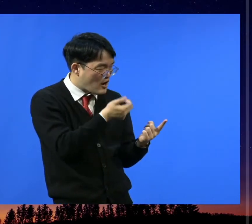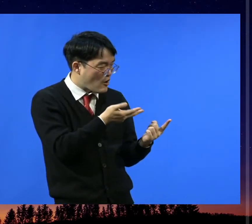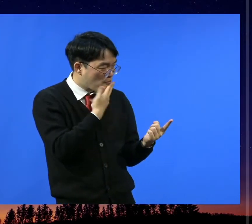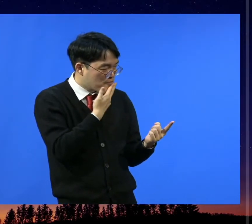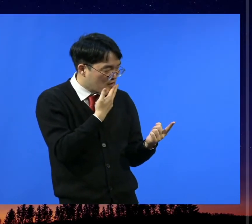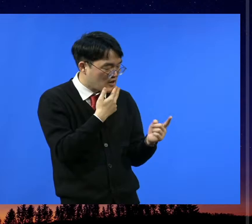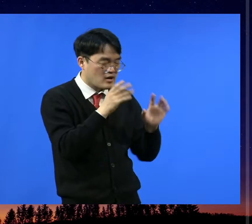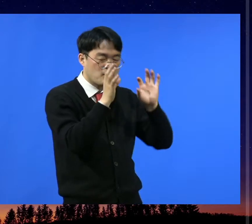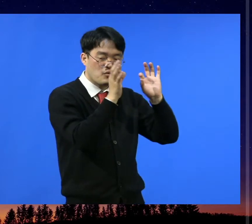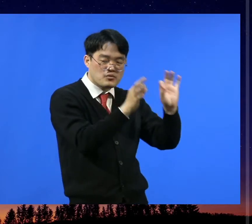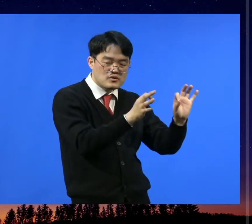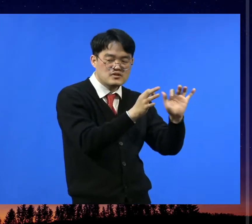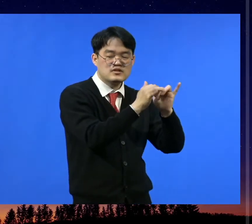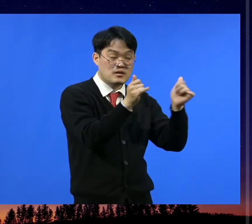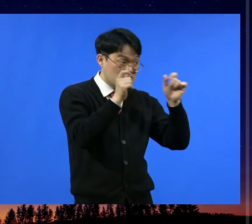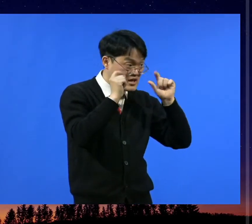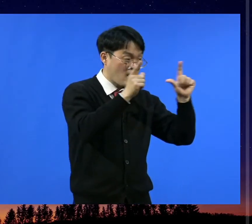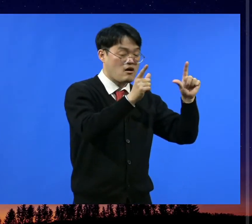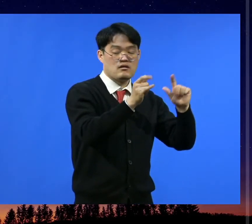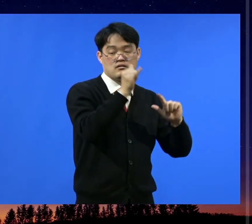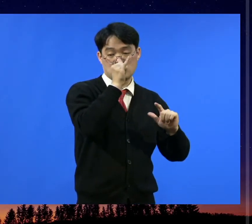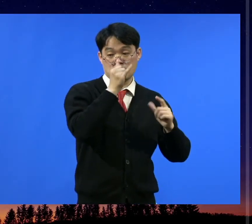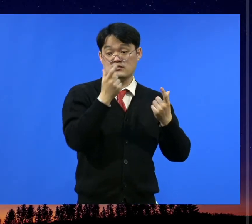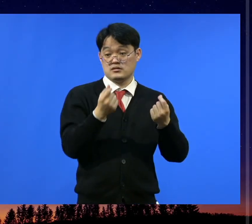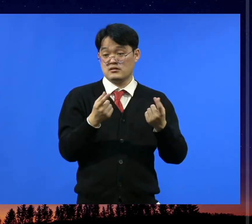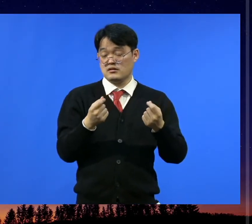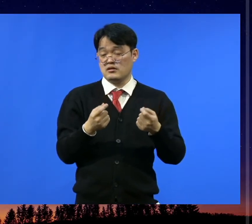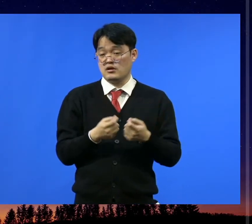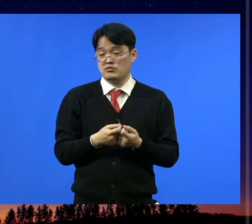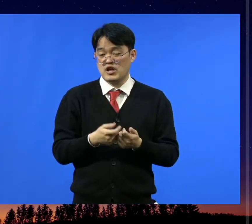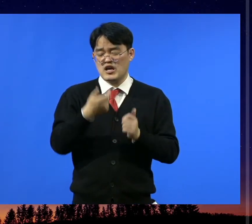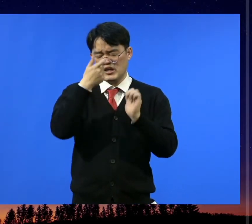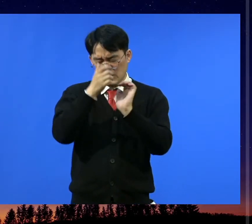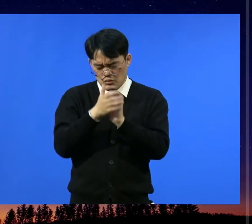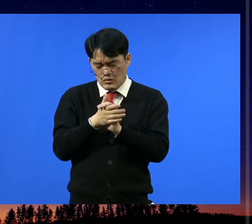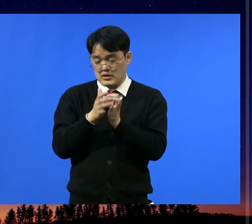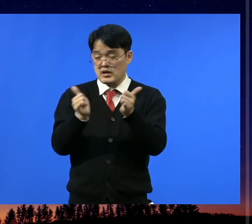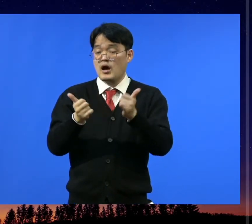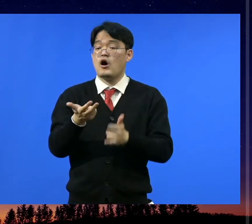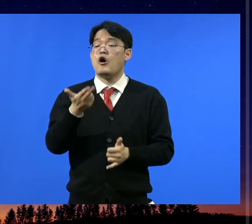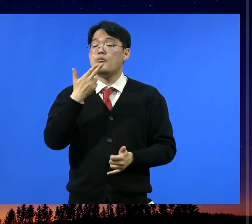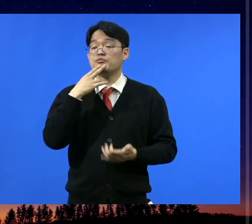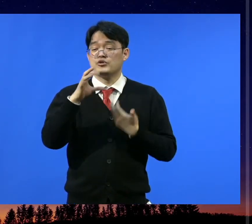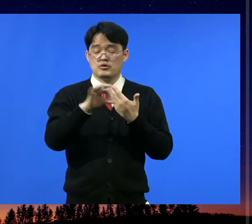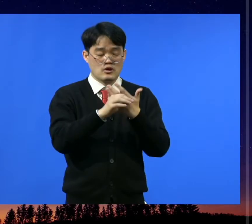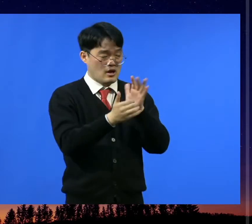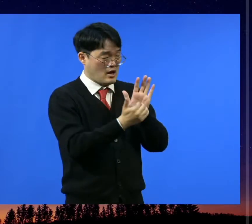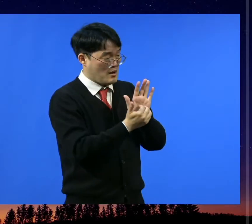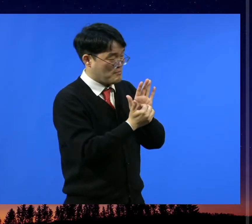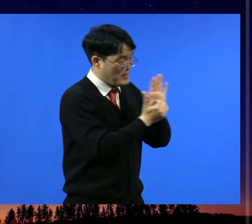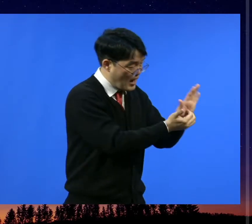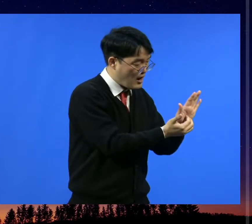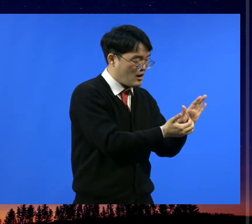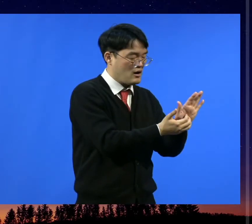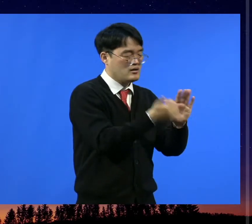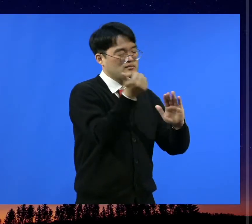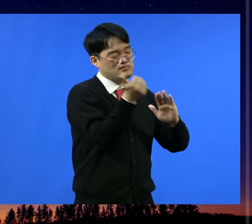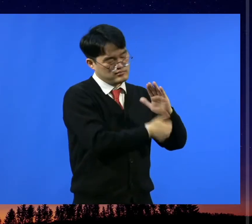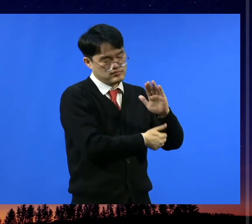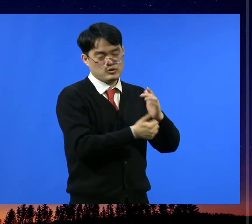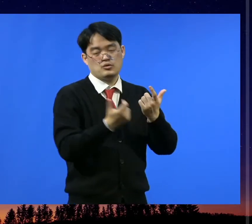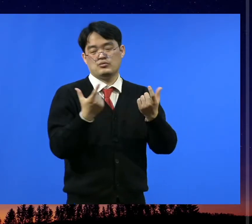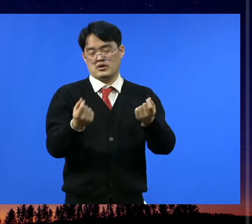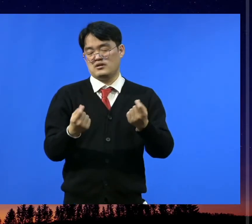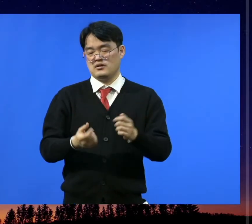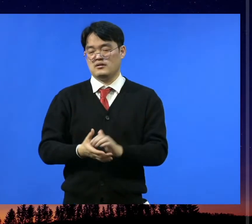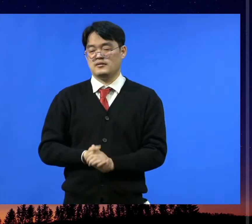여러분, 이 기도하는 사람이 없으면 방위선이 무너져 버리는 거와 똑같아요. 그럼 적은 어디까지 미쳐 들어왔는지 알 길이 없는 겁니다. 그러면